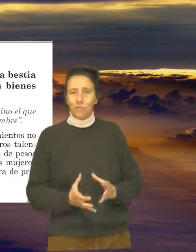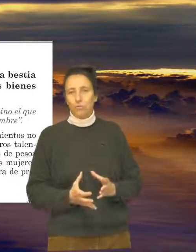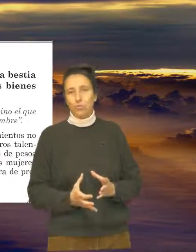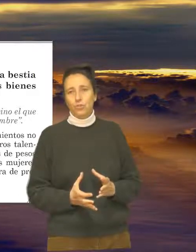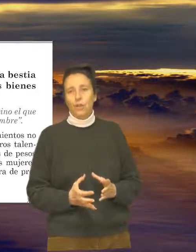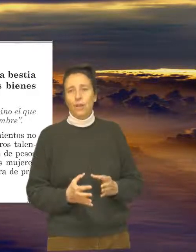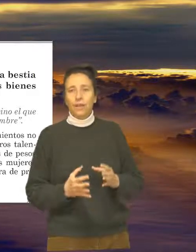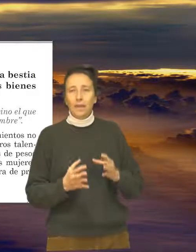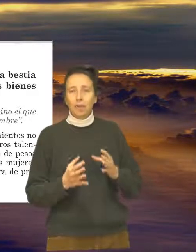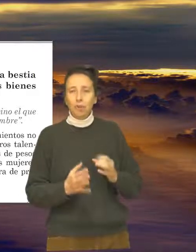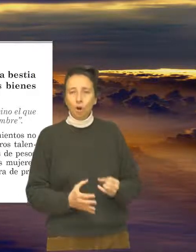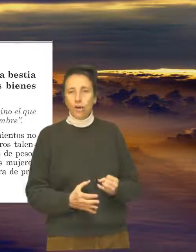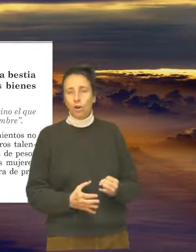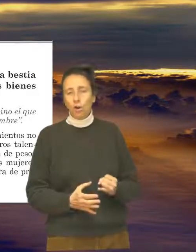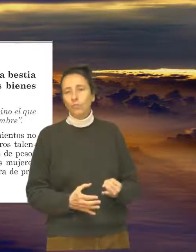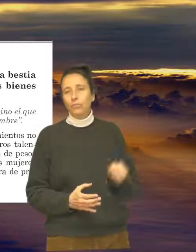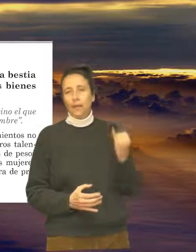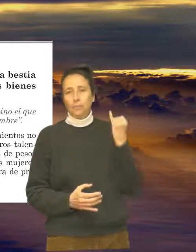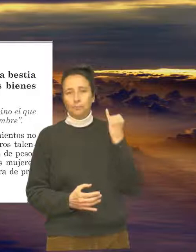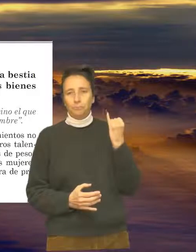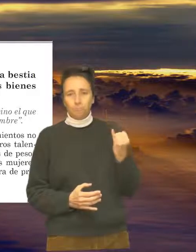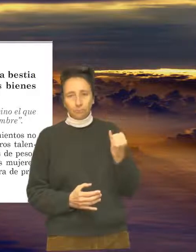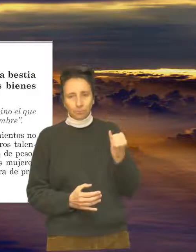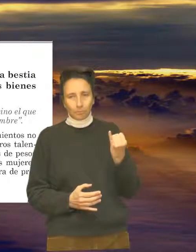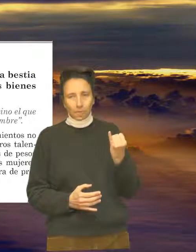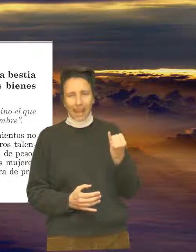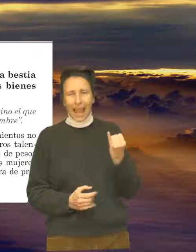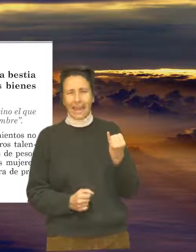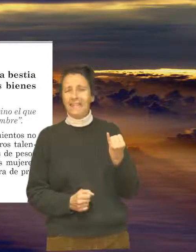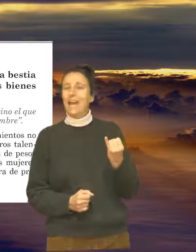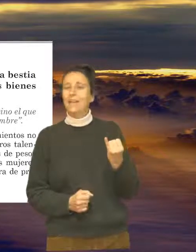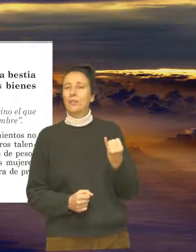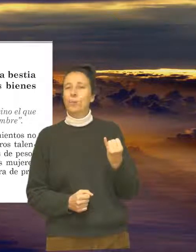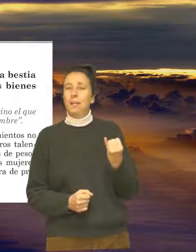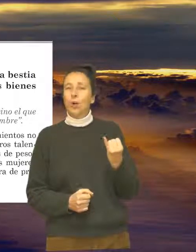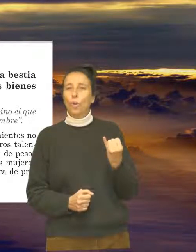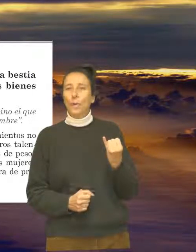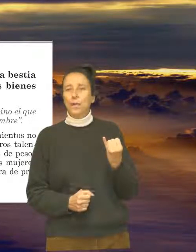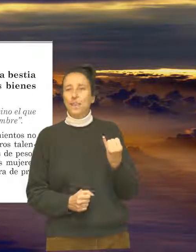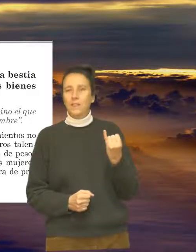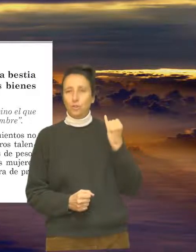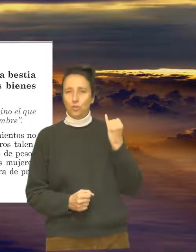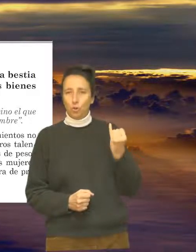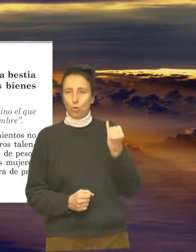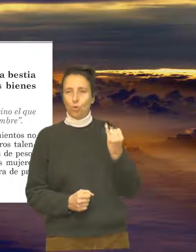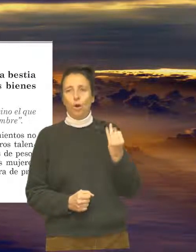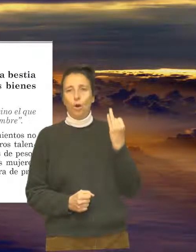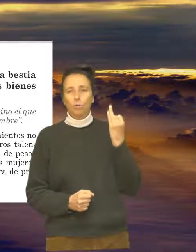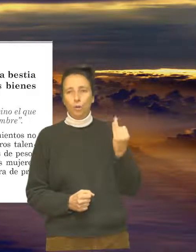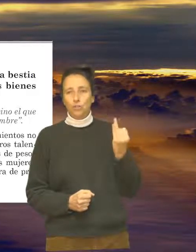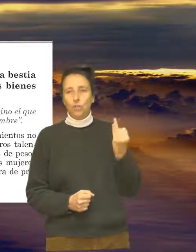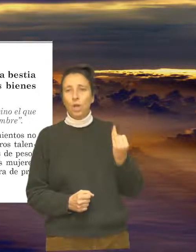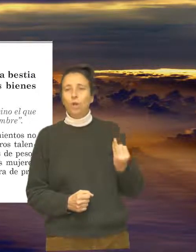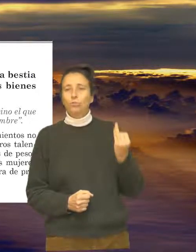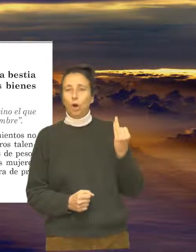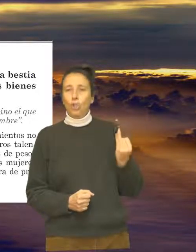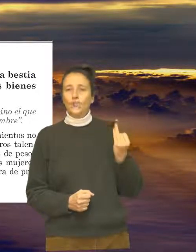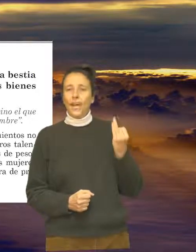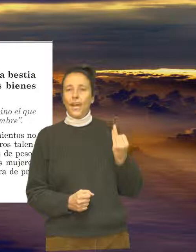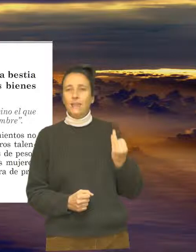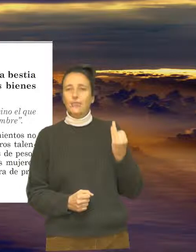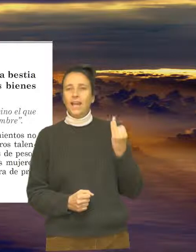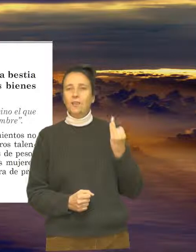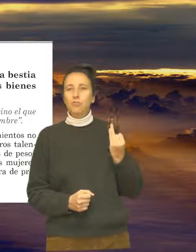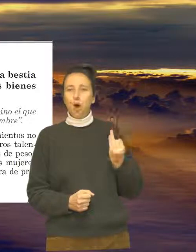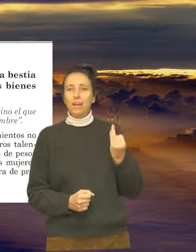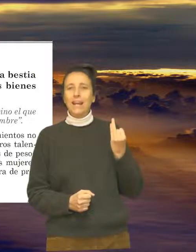Todos aquellos que no reconozcan el día del domingo como el día de Dios, uno. Dos,